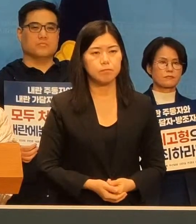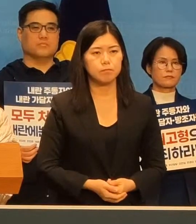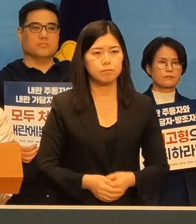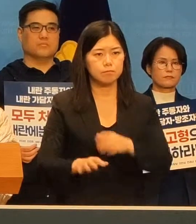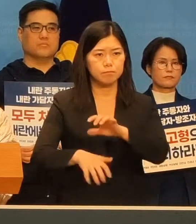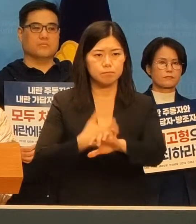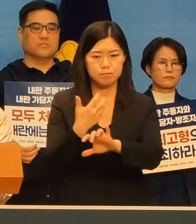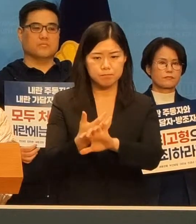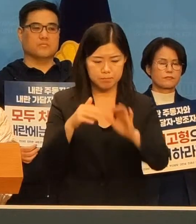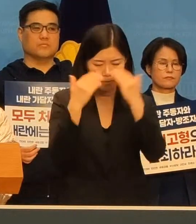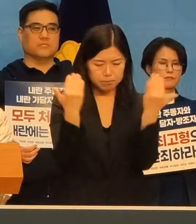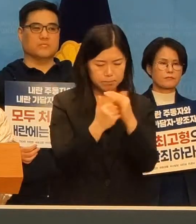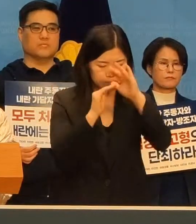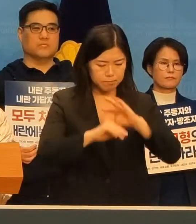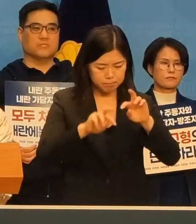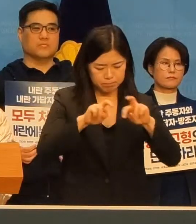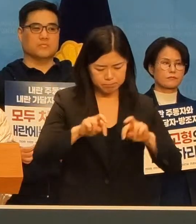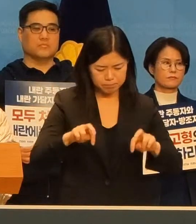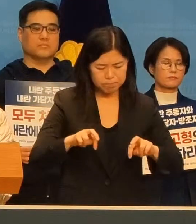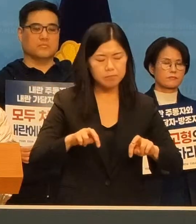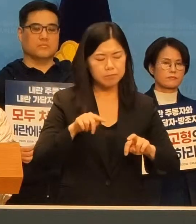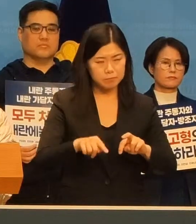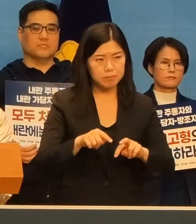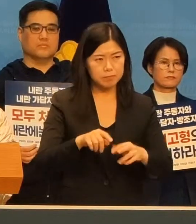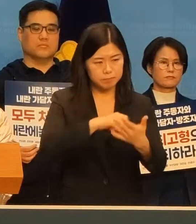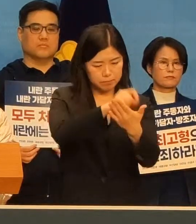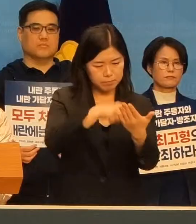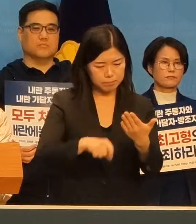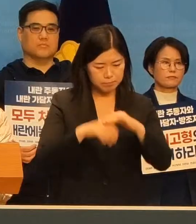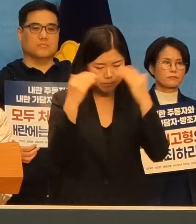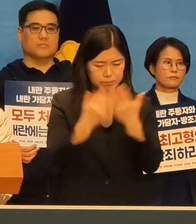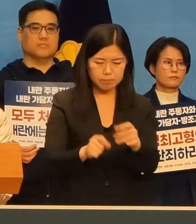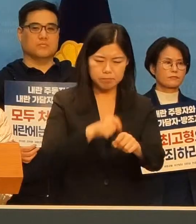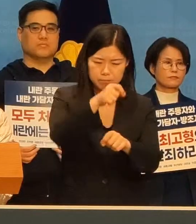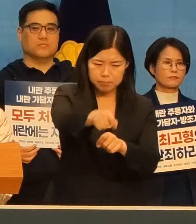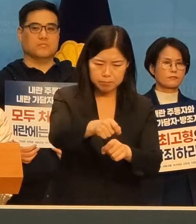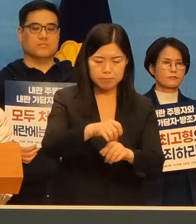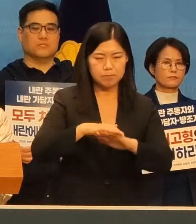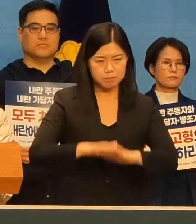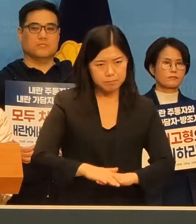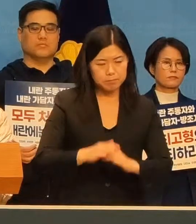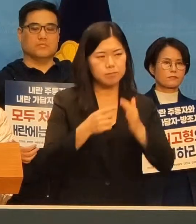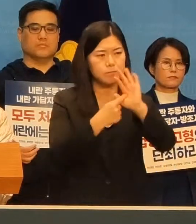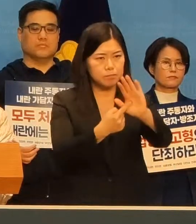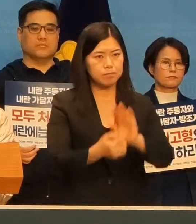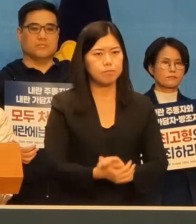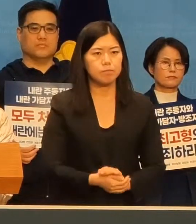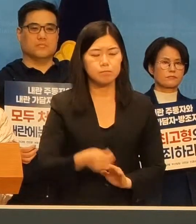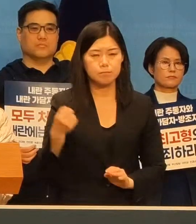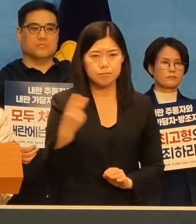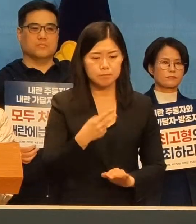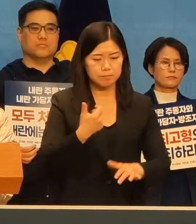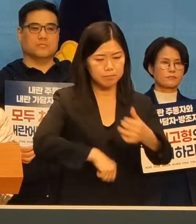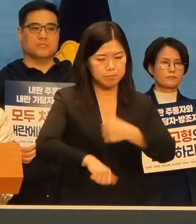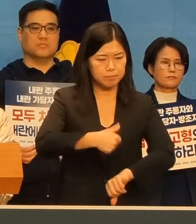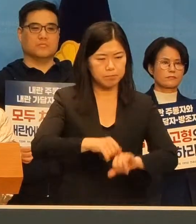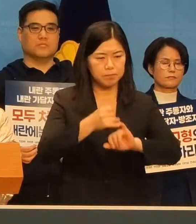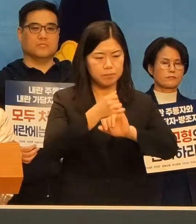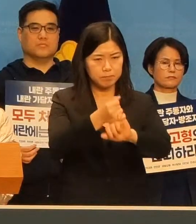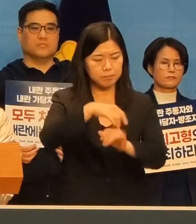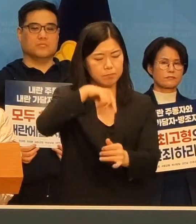내란의 전모를 담은 모든 기록을 영구 보존 공개하고 이를 미래 세대에